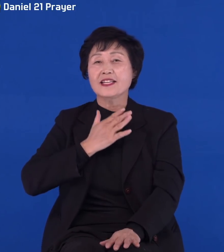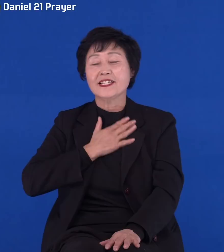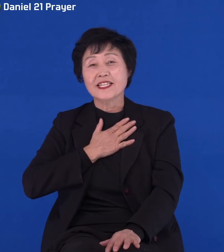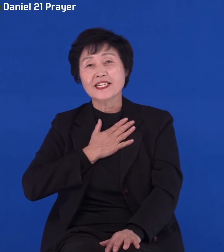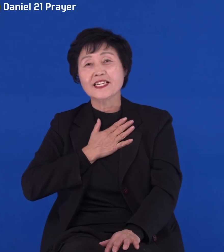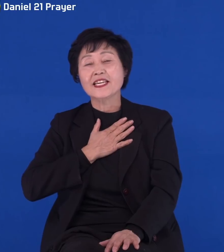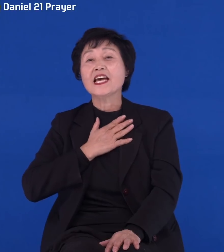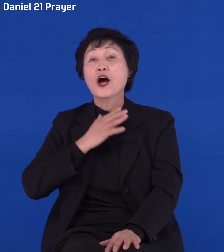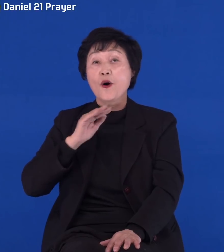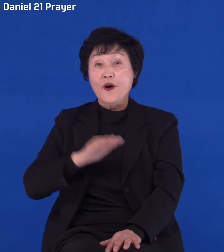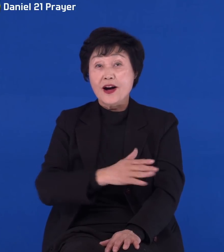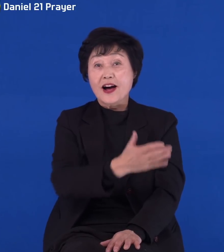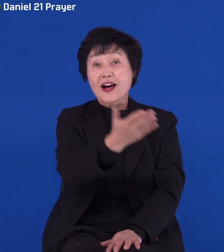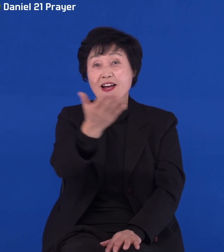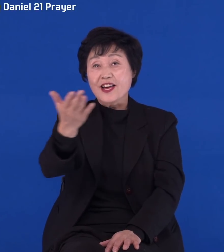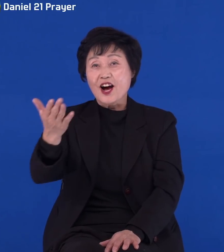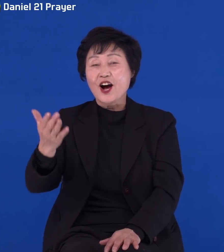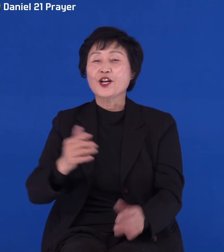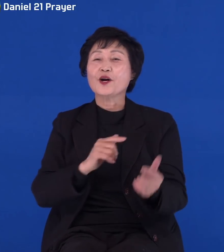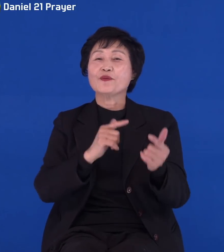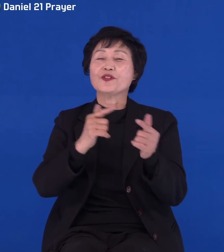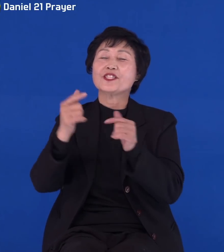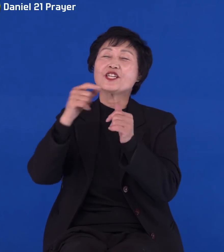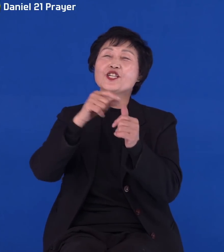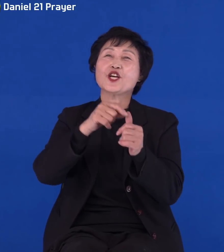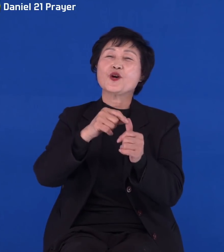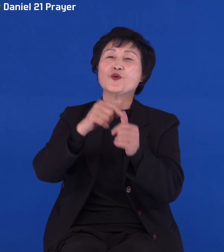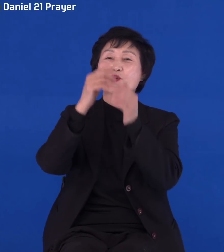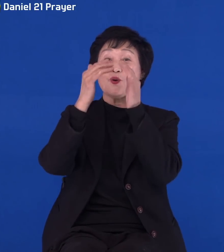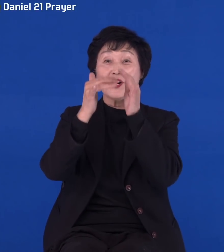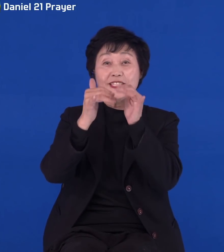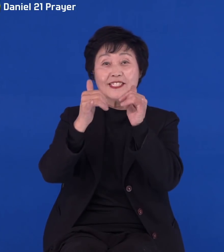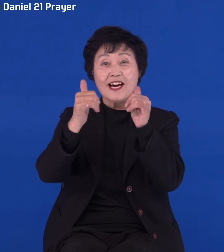주님만이 나의 구원자.